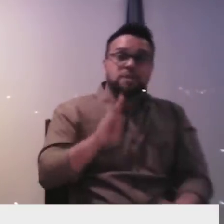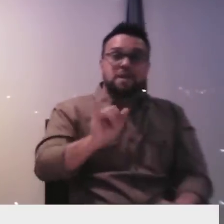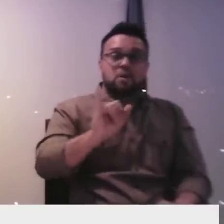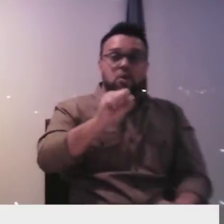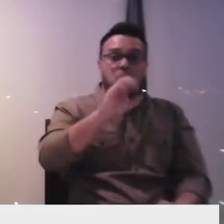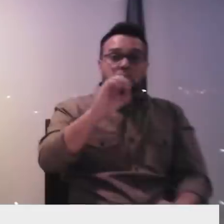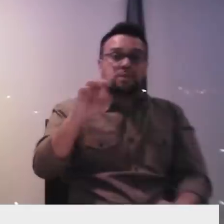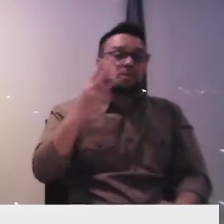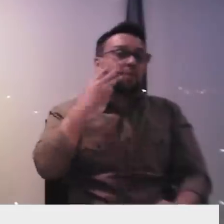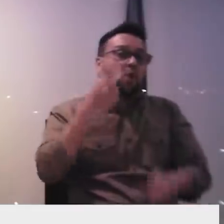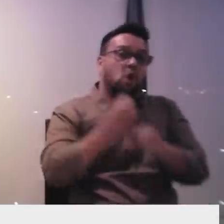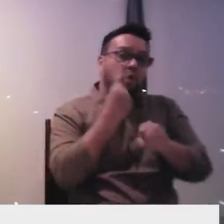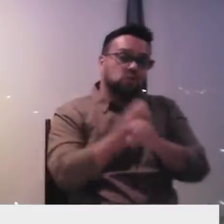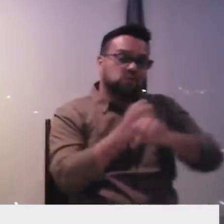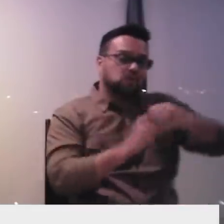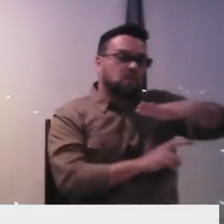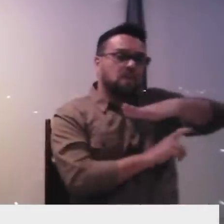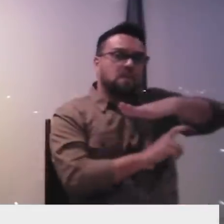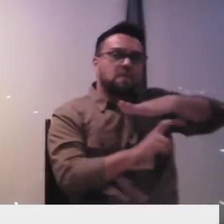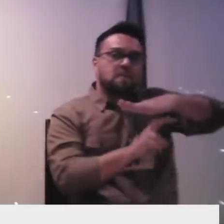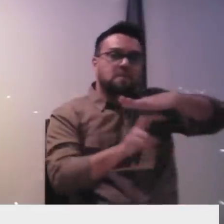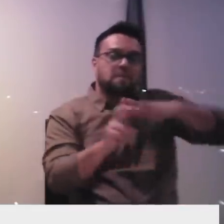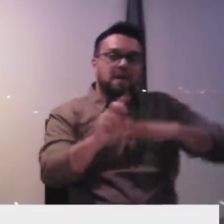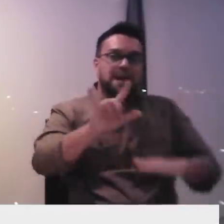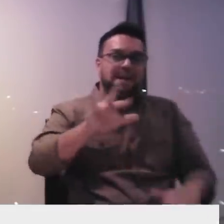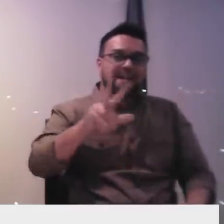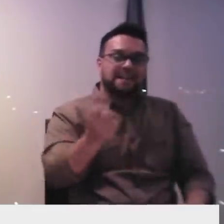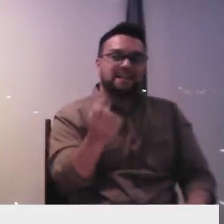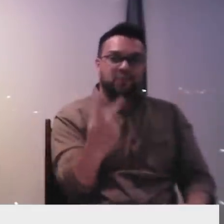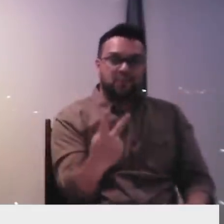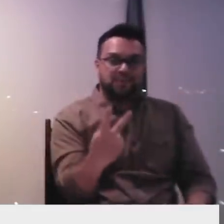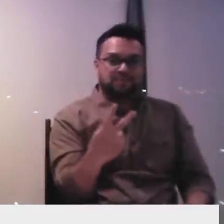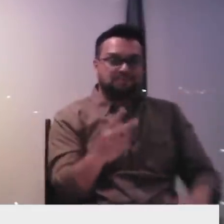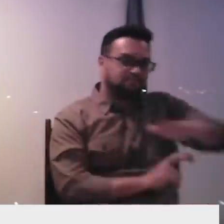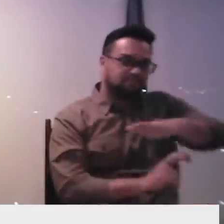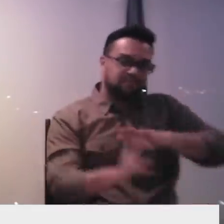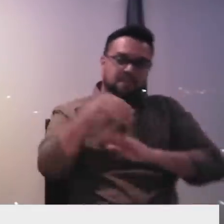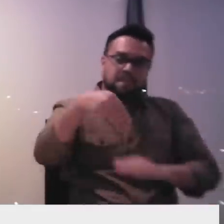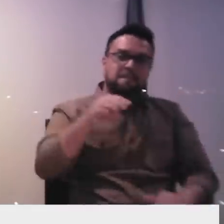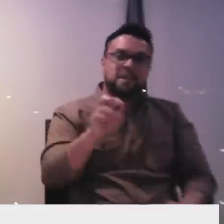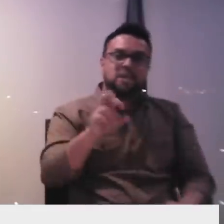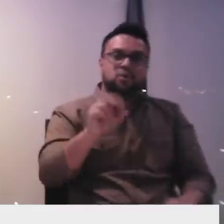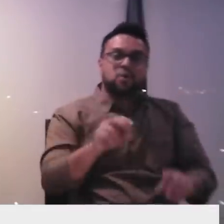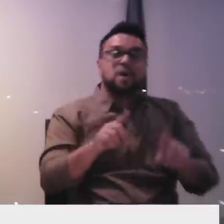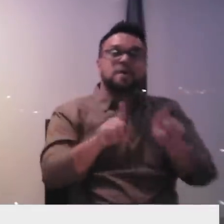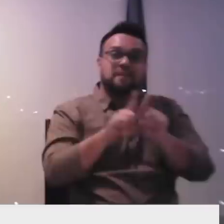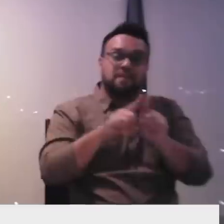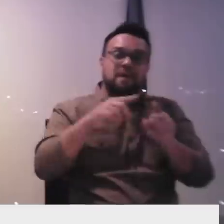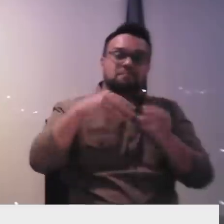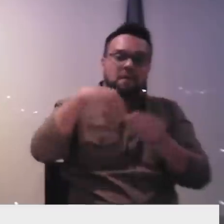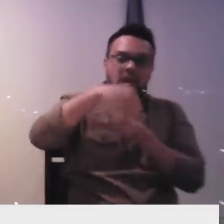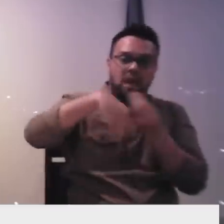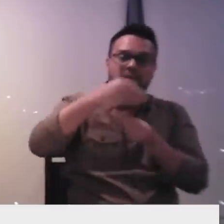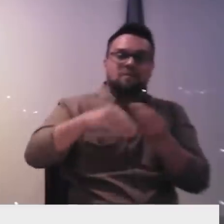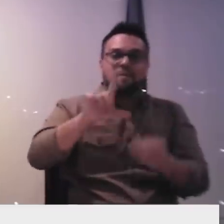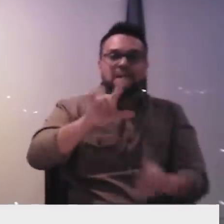milhões para a construção da linha 2 do metrô, além da reforma da linha 1.